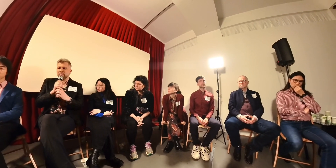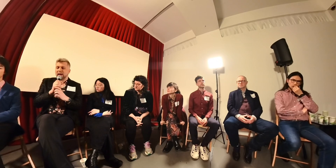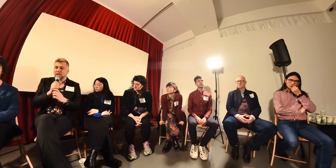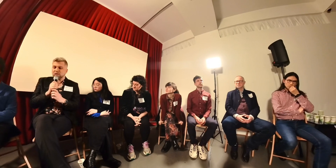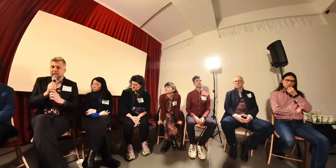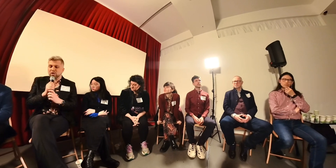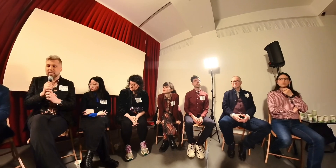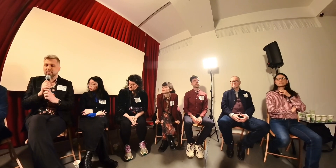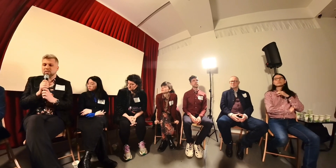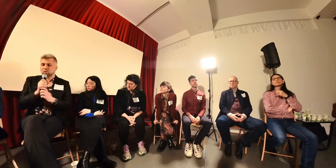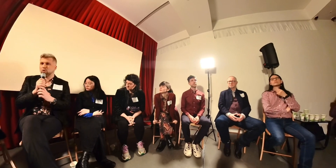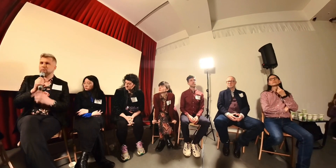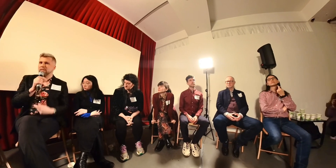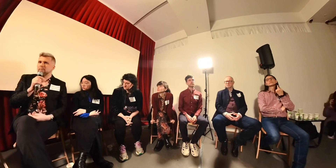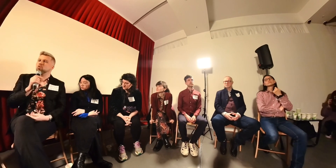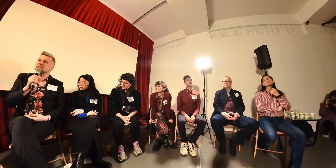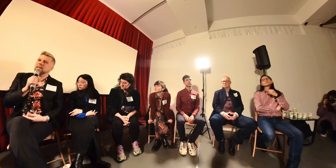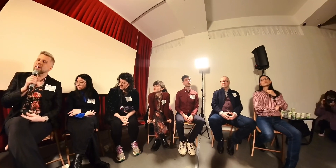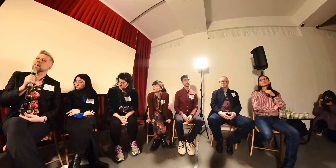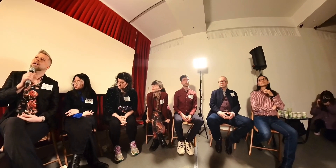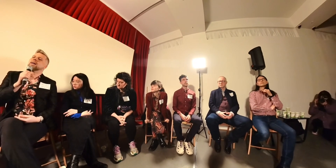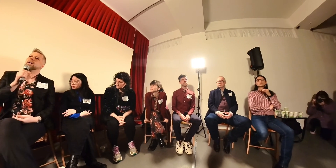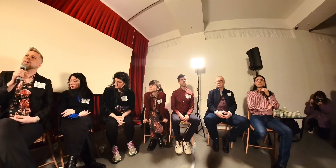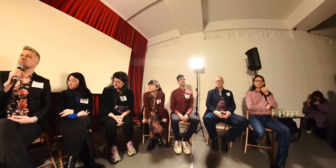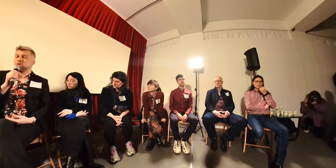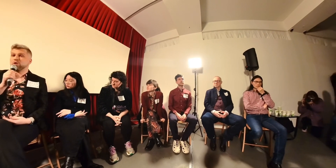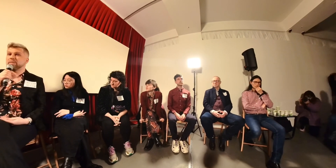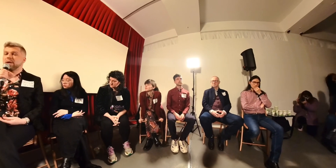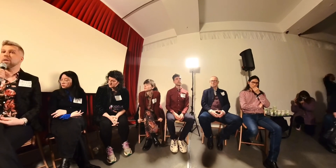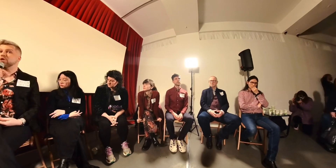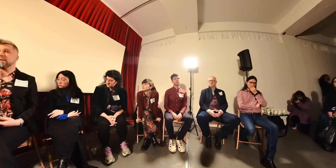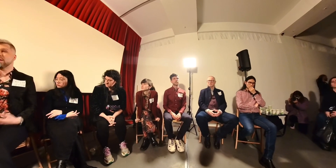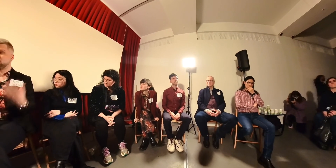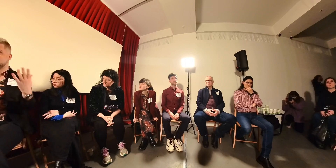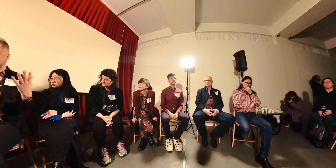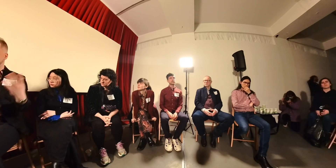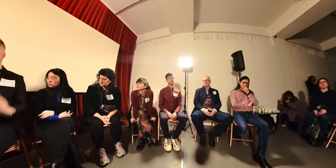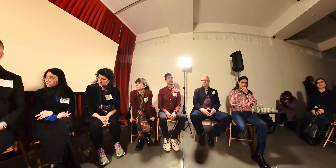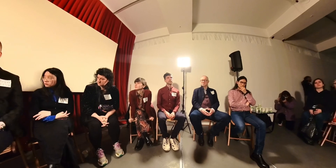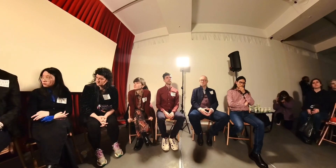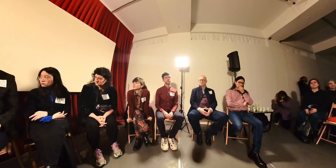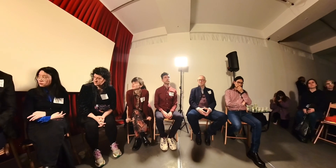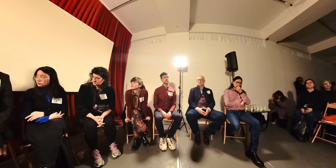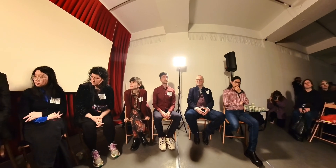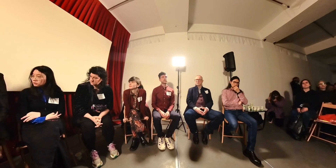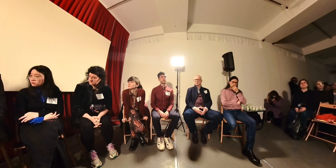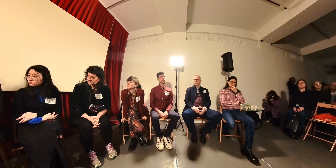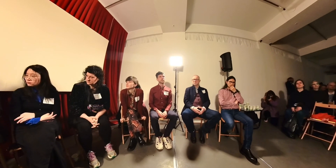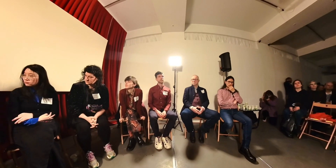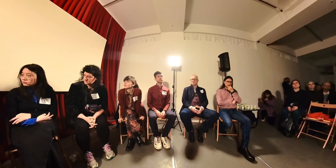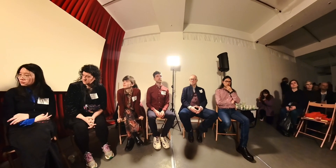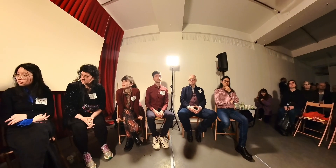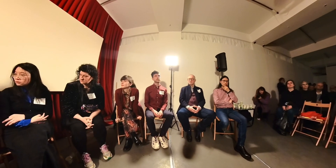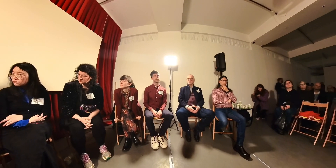můžeme vyjádřit a říct to, o čem se nemluví, nebo to, o čem se nepíše, tak můžeme vyjádřit prostřednictvím vizuálního